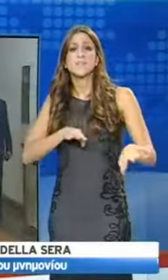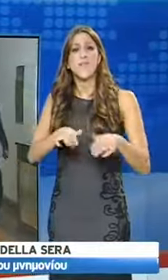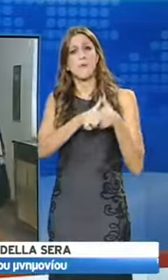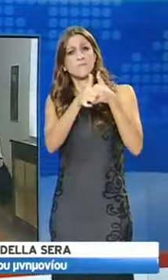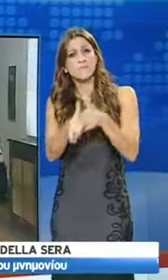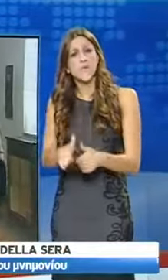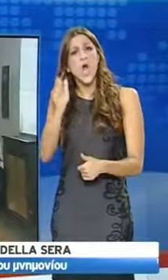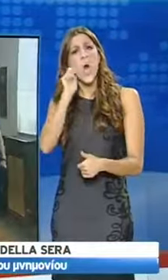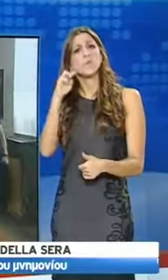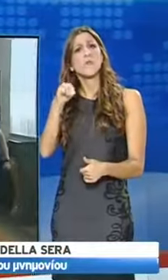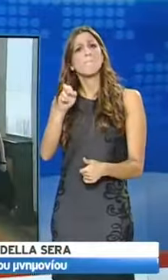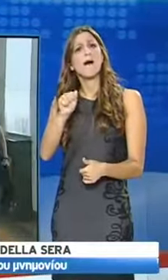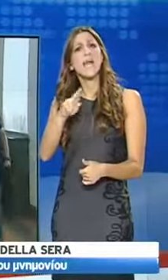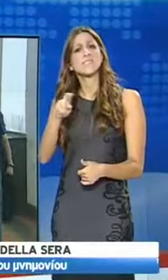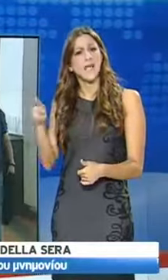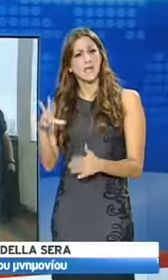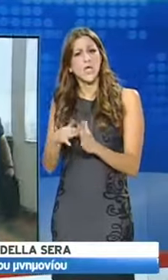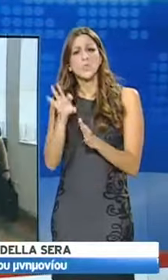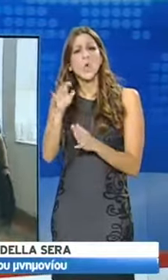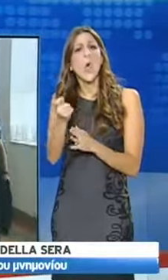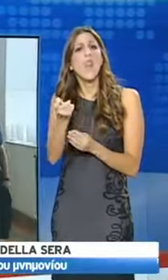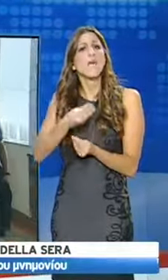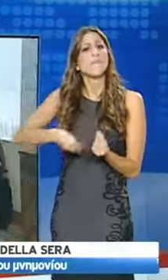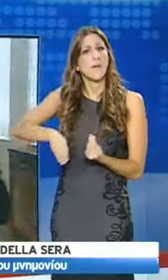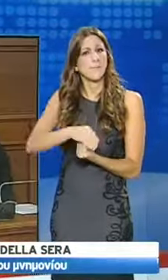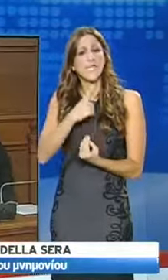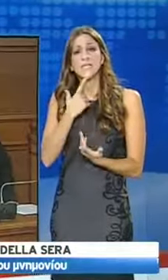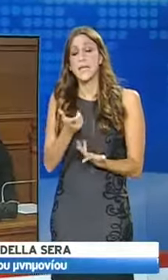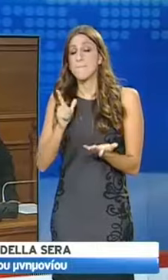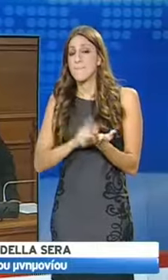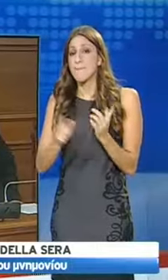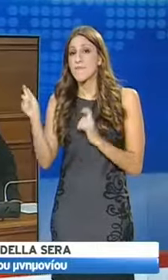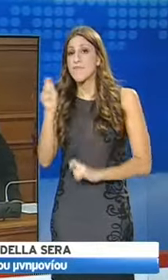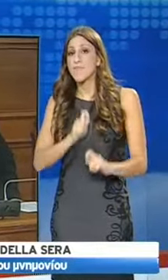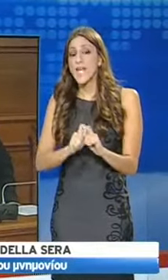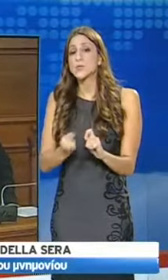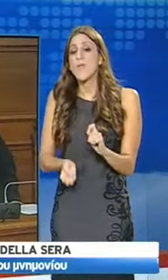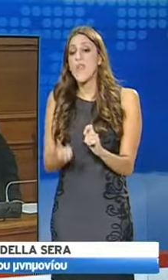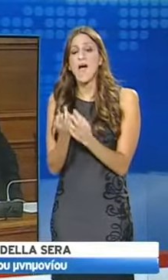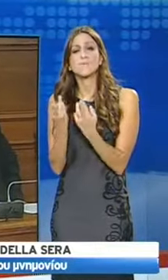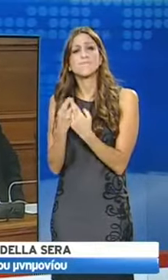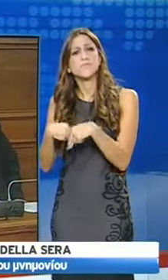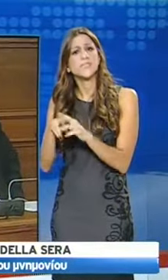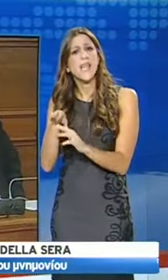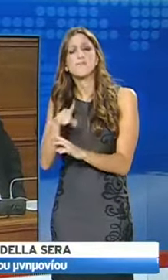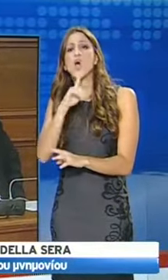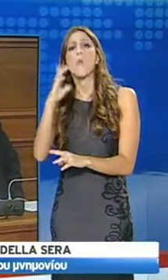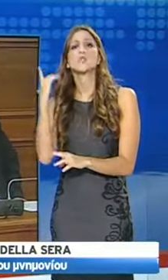στόχο τη ρευστότητα. Ο πρόεδρος του ΣΥΡΙΖΑ υποστηρίζει ότι πρέπει να συγκληθεί μια νέα διάσκεψη όπως εκείνη του Λονδίνου το